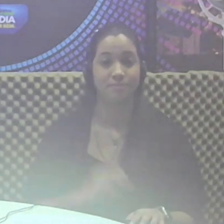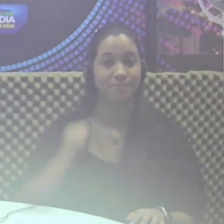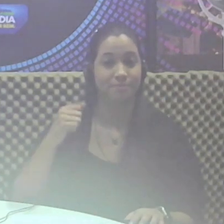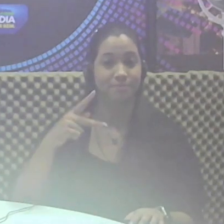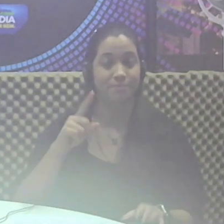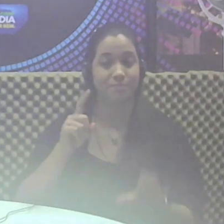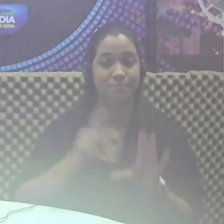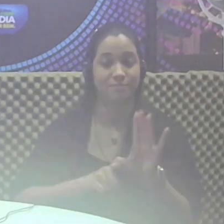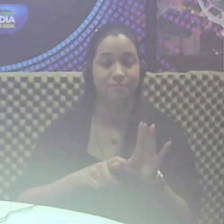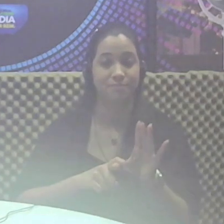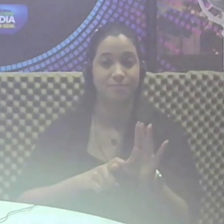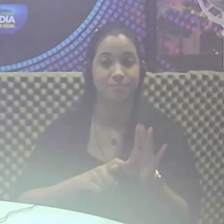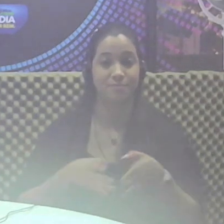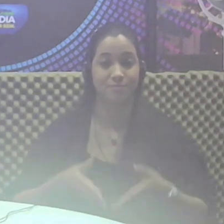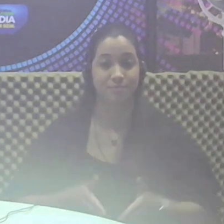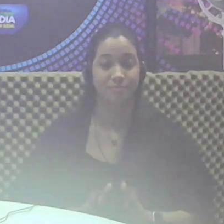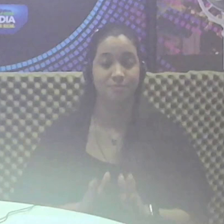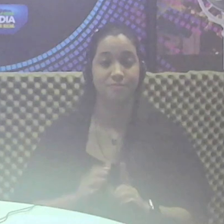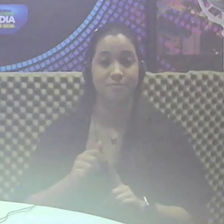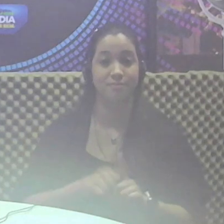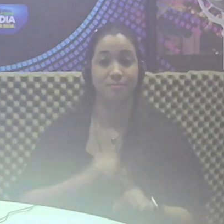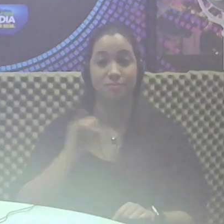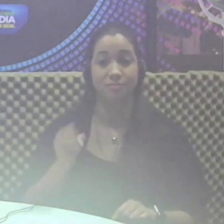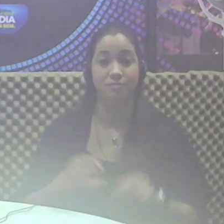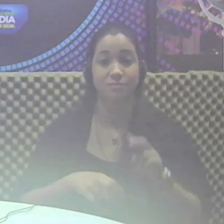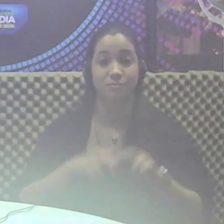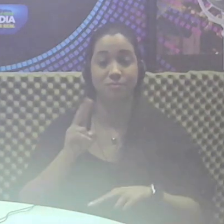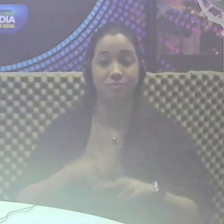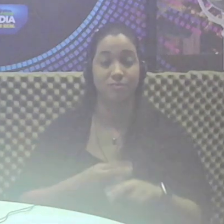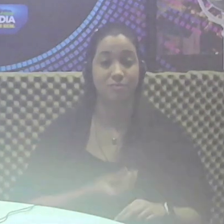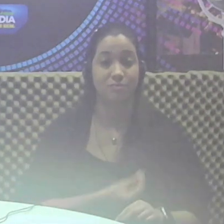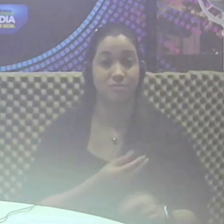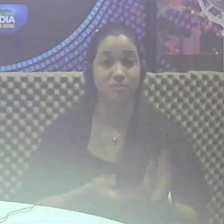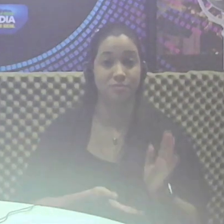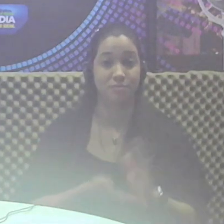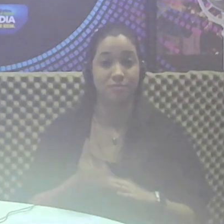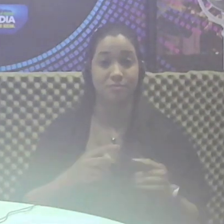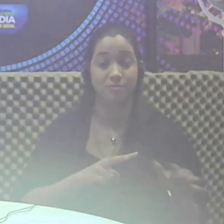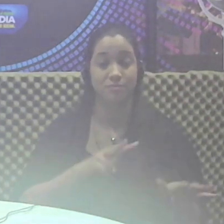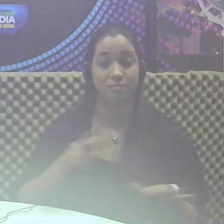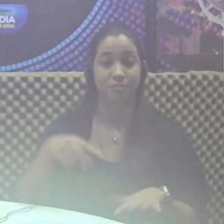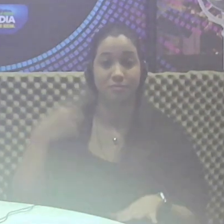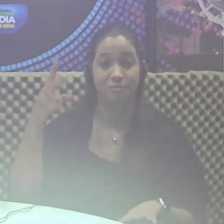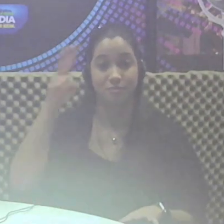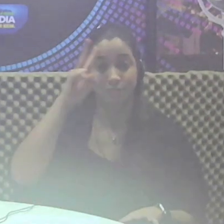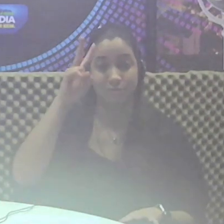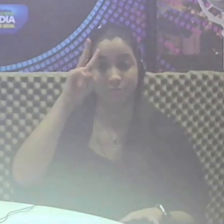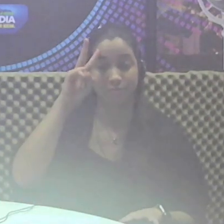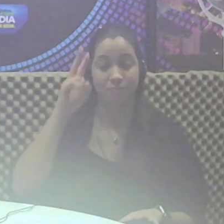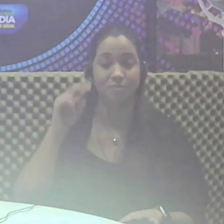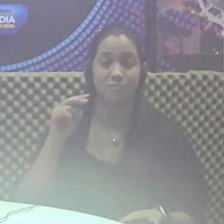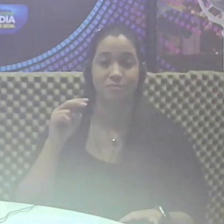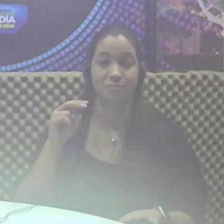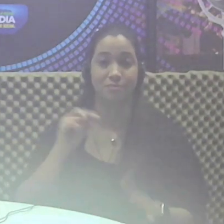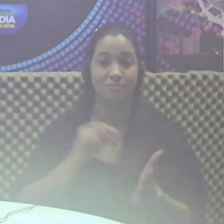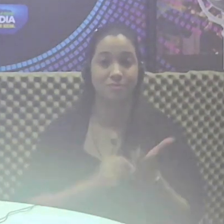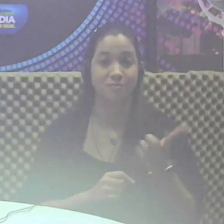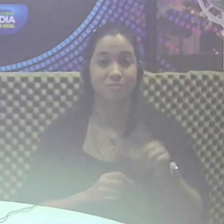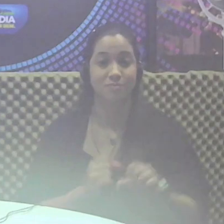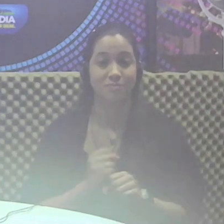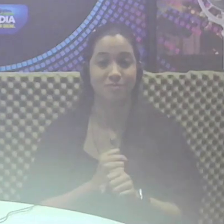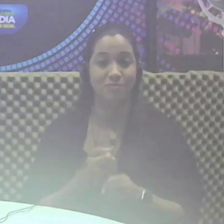e pensionistas nascidos em junho poderão comparecer a partir da próxima segunda-feira, dia 3, para o recadastramento